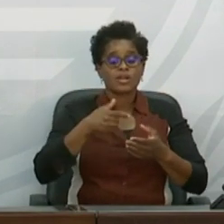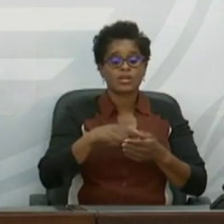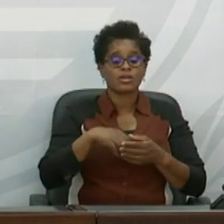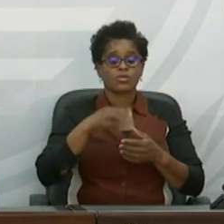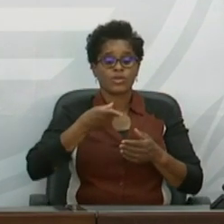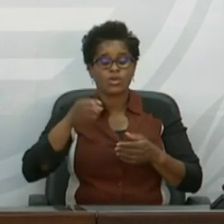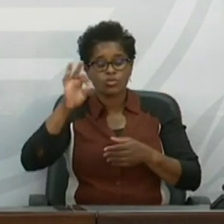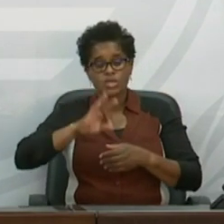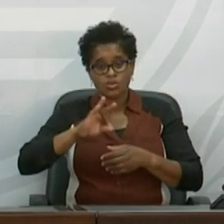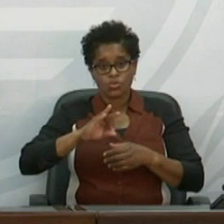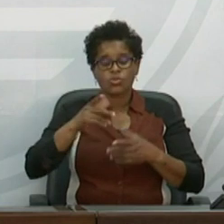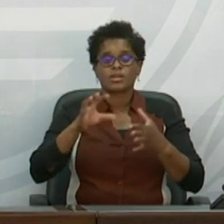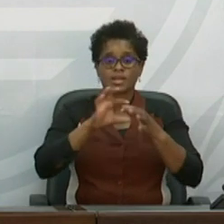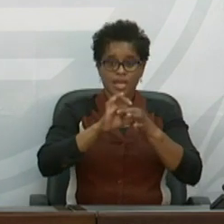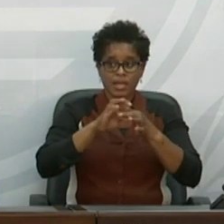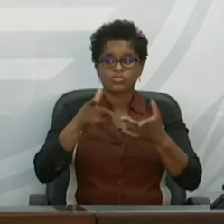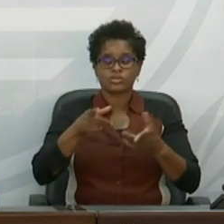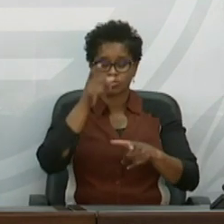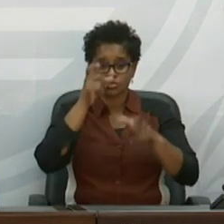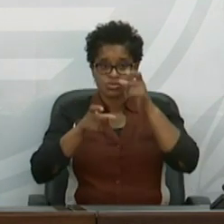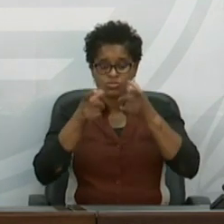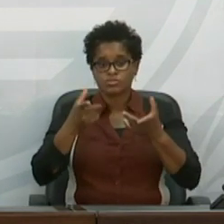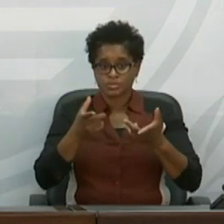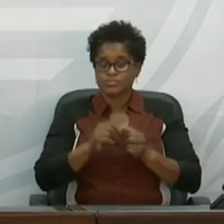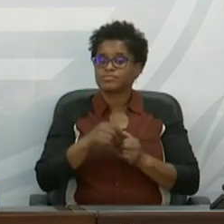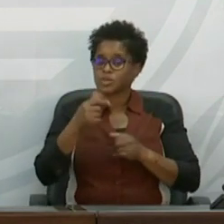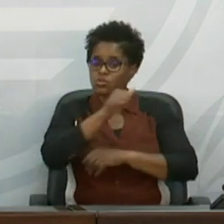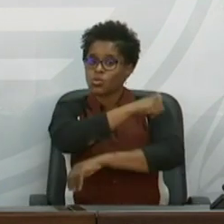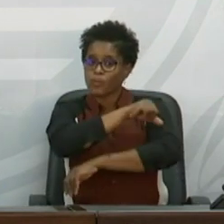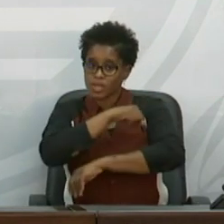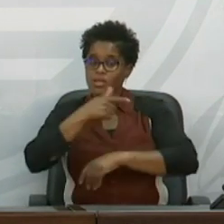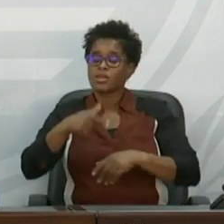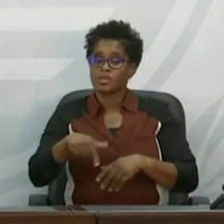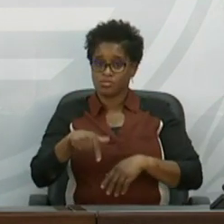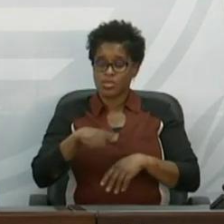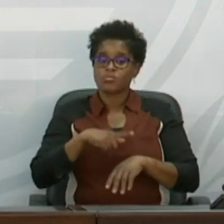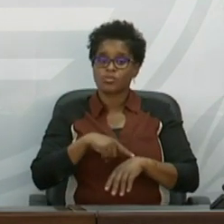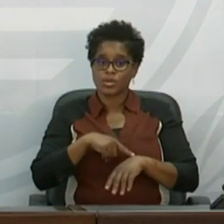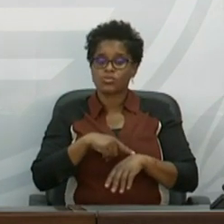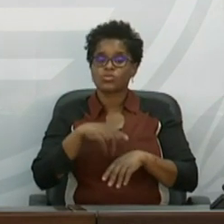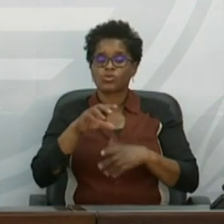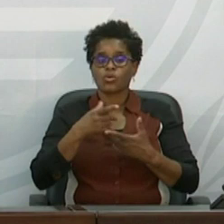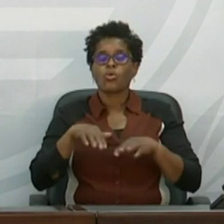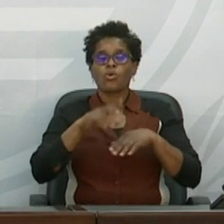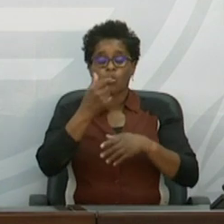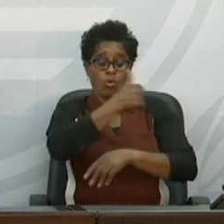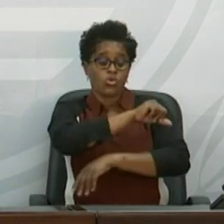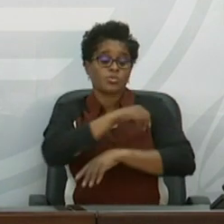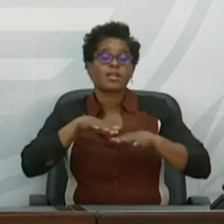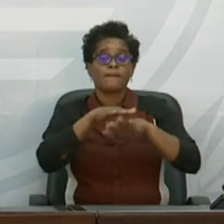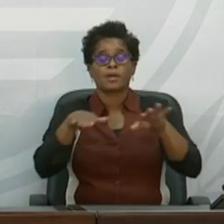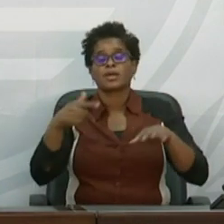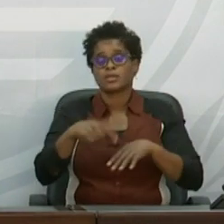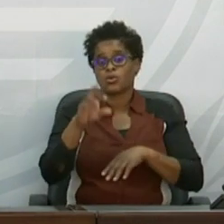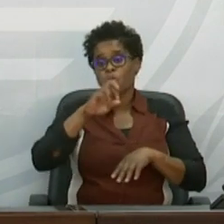Em relação a casos internados nos hospitais, neste momento no Agostinho Neto, na Praia, nós temos 8 doentes